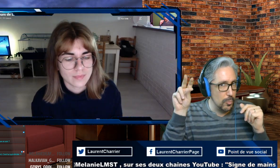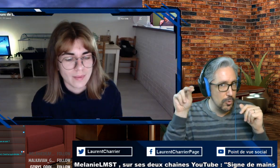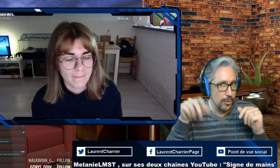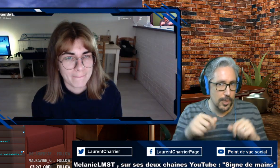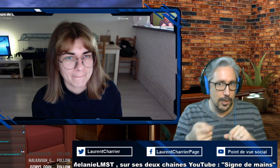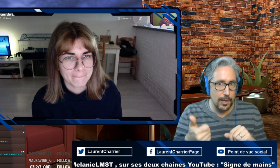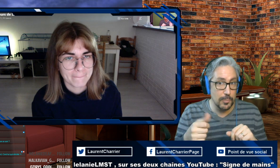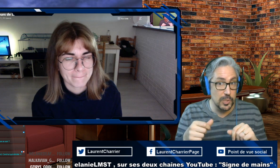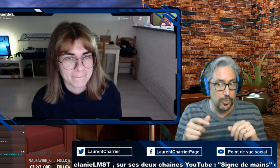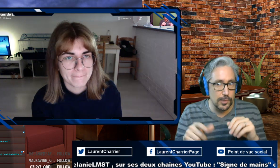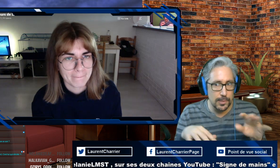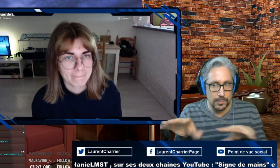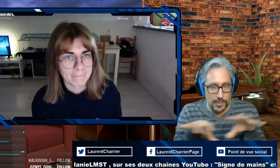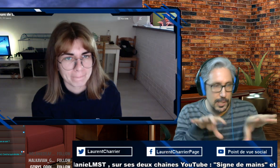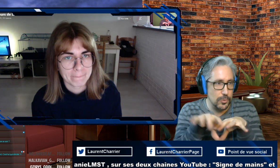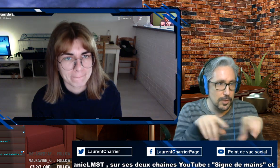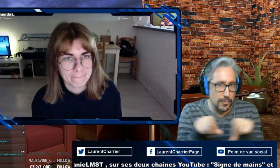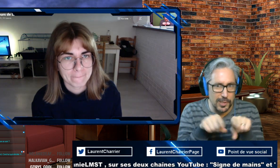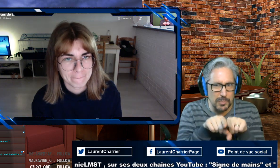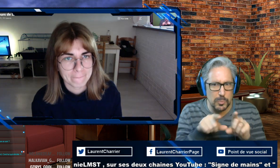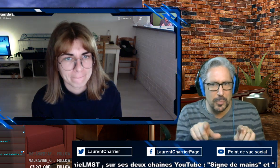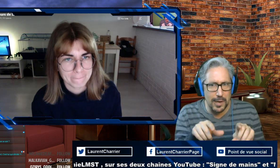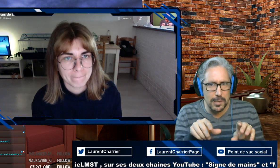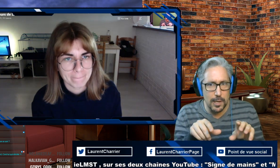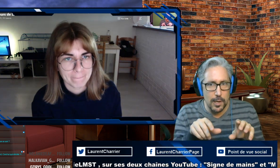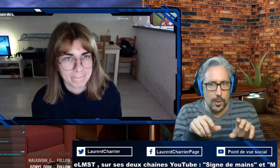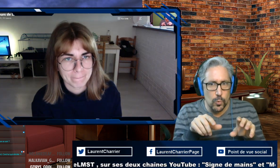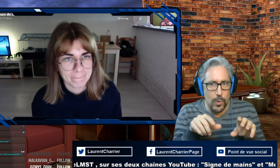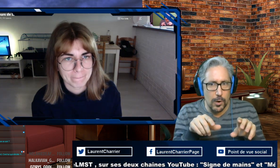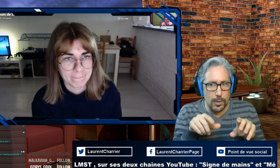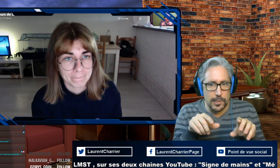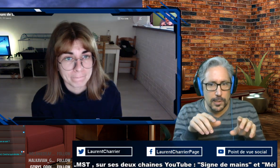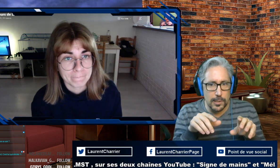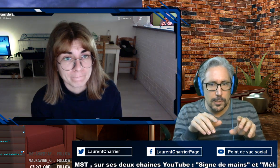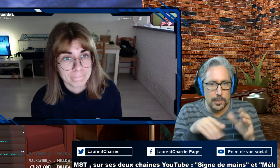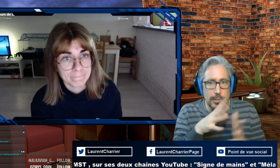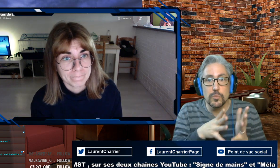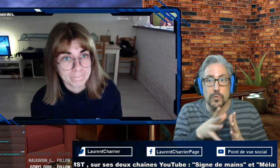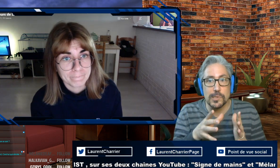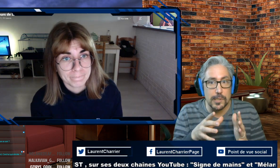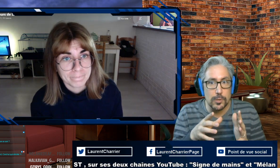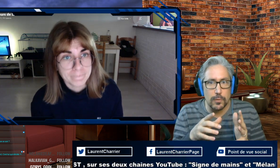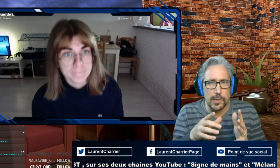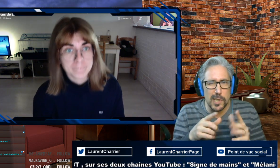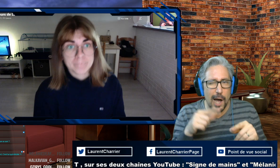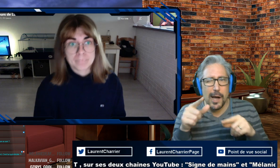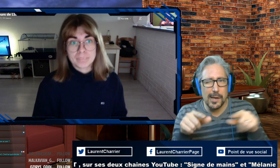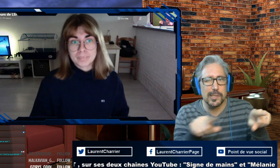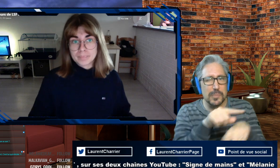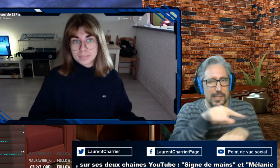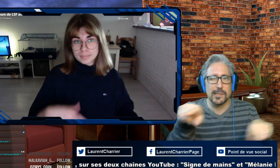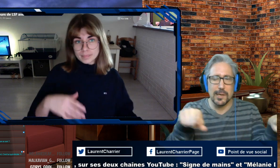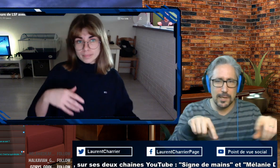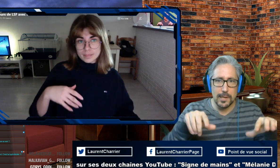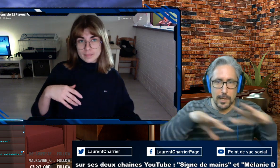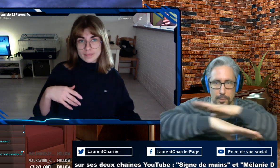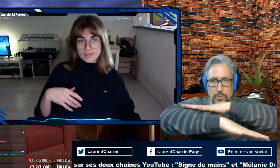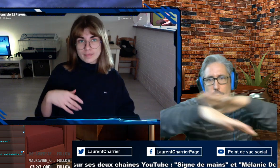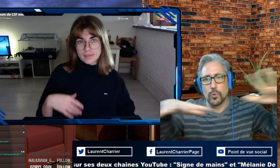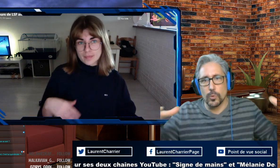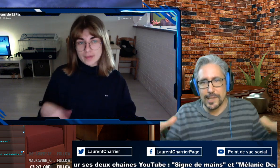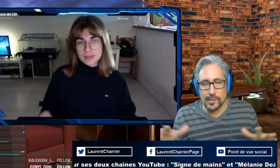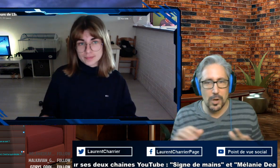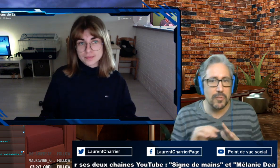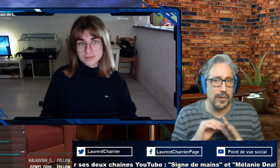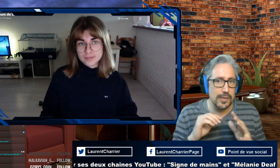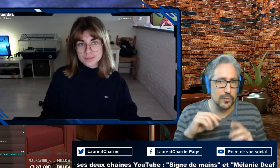vous allez comprendre un petit peu aussi. Il y a des trucs qui vont être un petit peu pareils. Ou alors des nouveaux signes que vous allez dire « Ah, c'est peut-être ça !» Dans